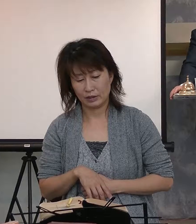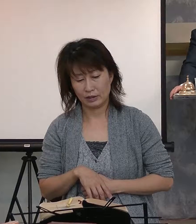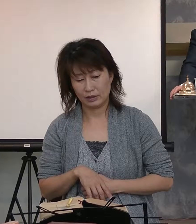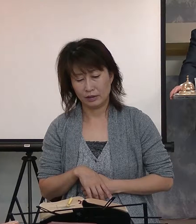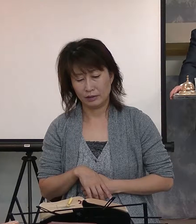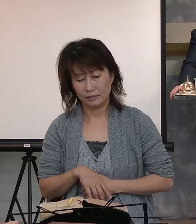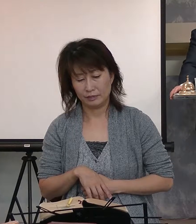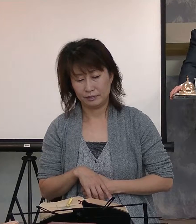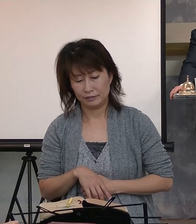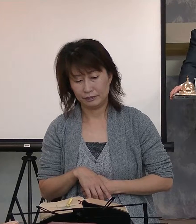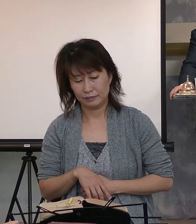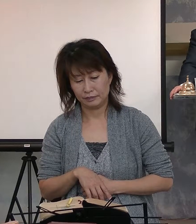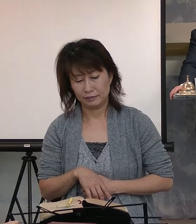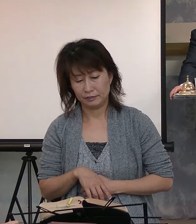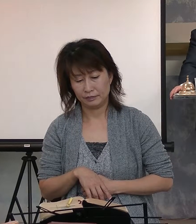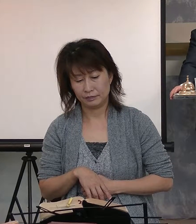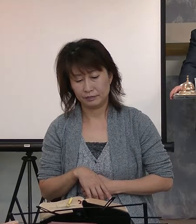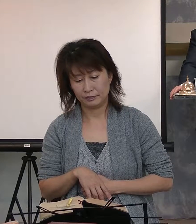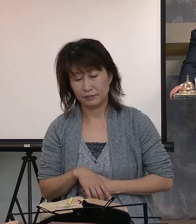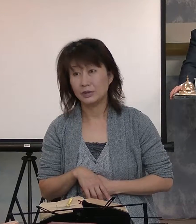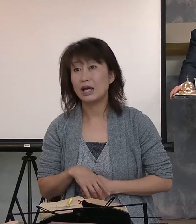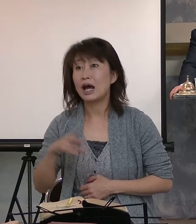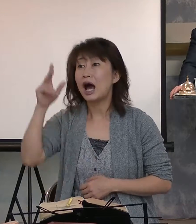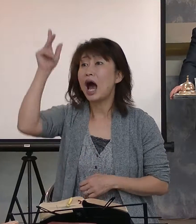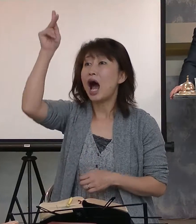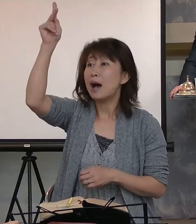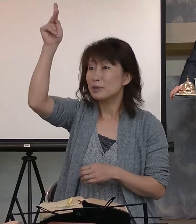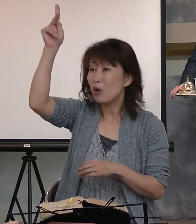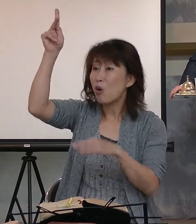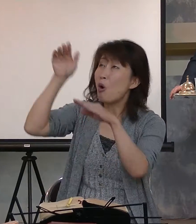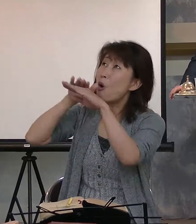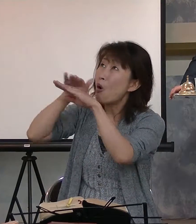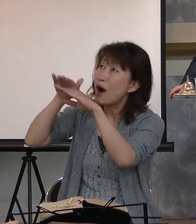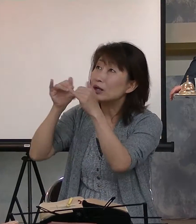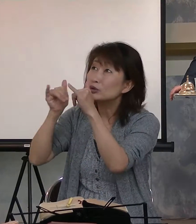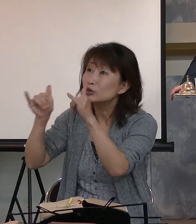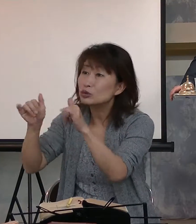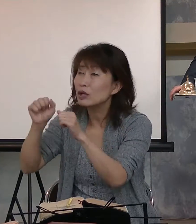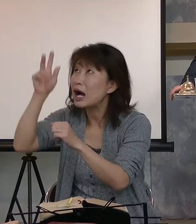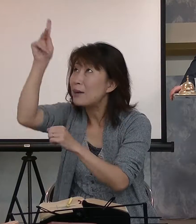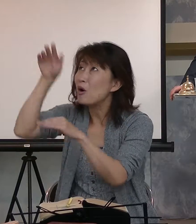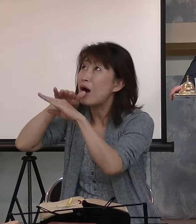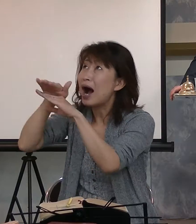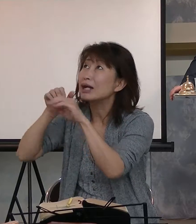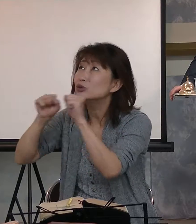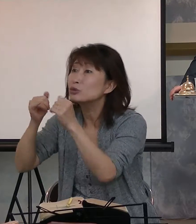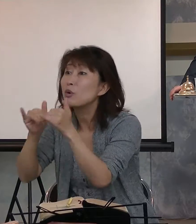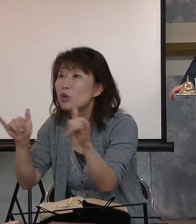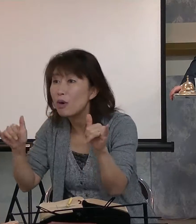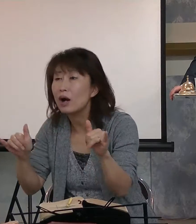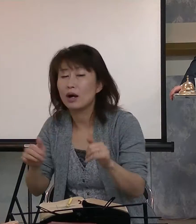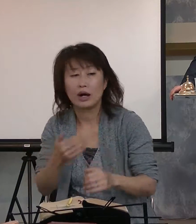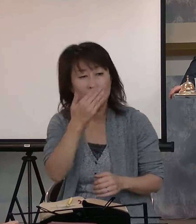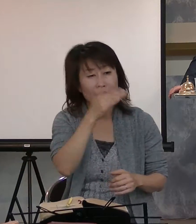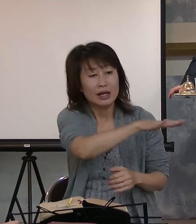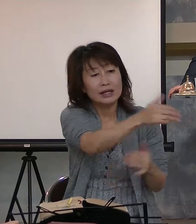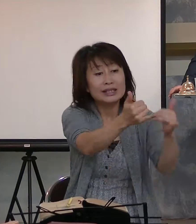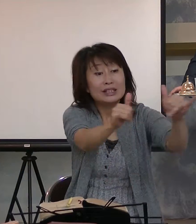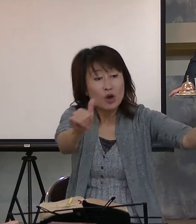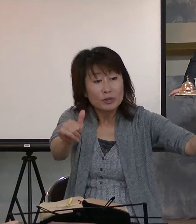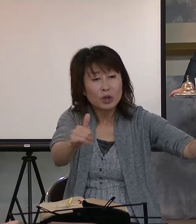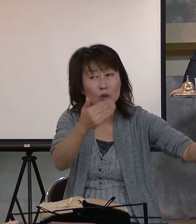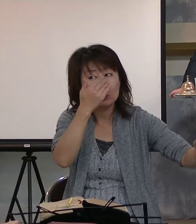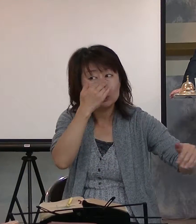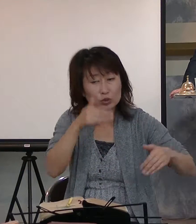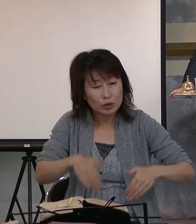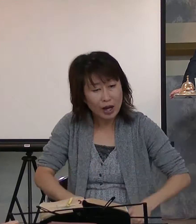人々に仕えられなくて仕えるためにイエス様いらっしゃったと明確におっしゃ